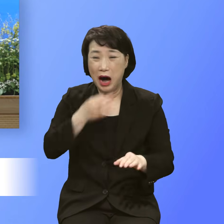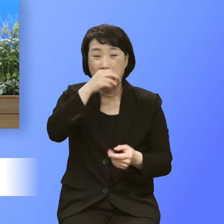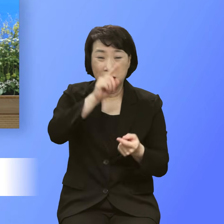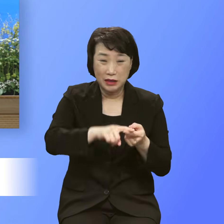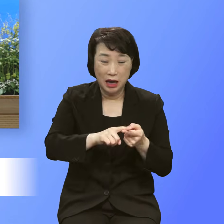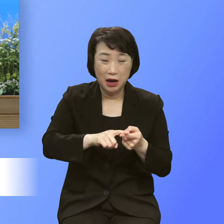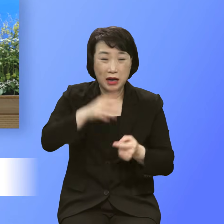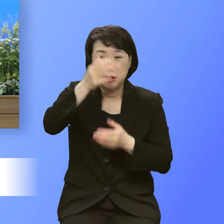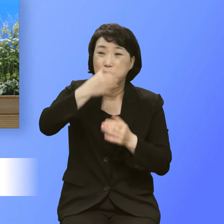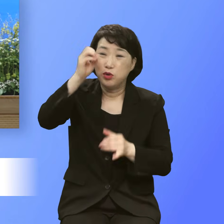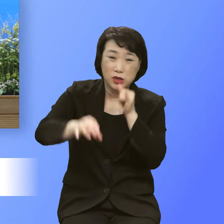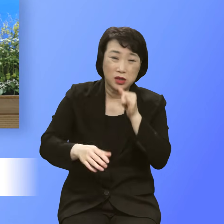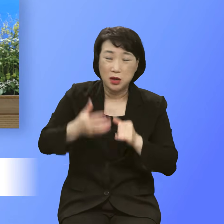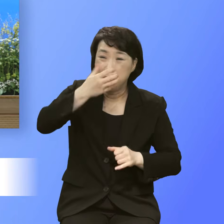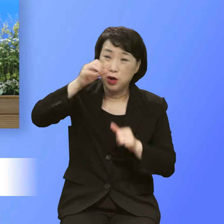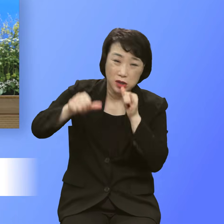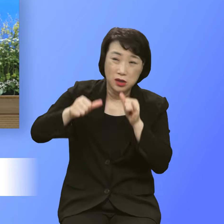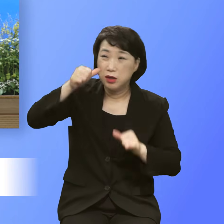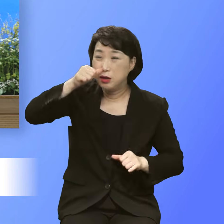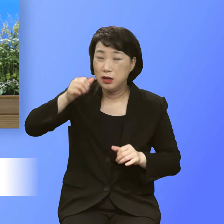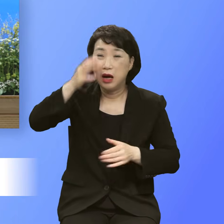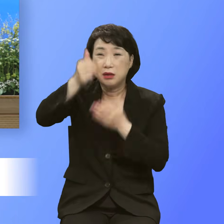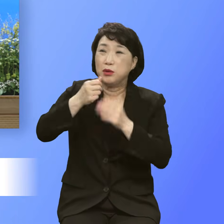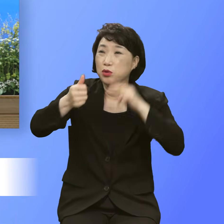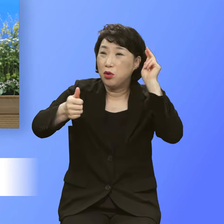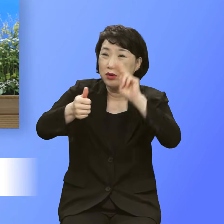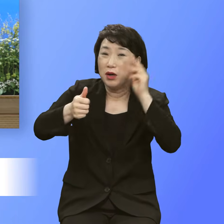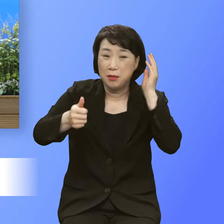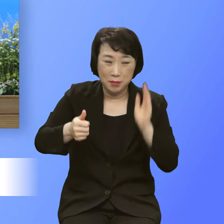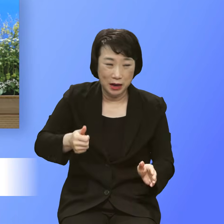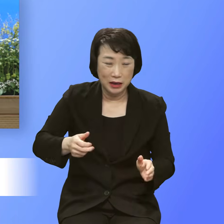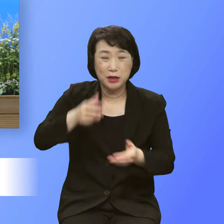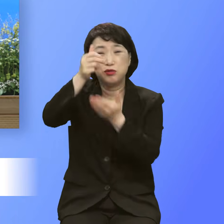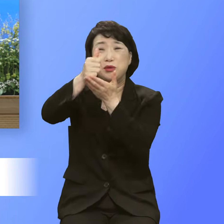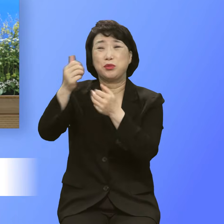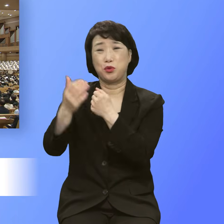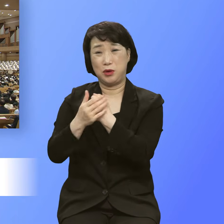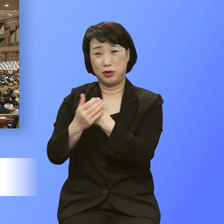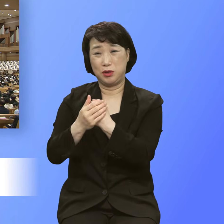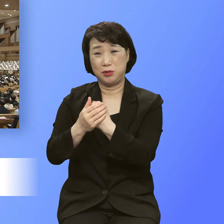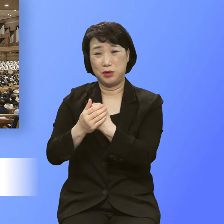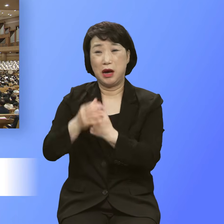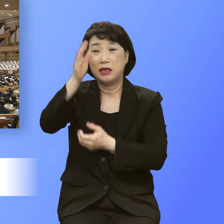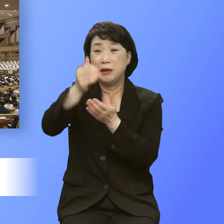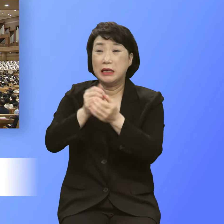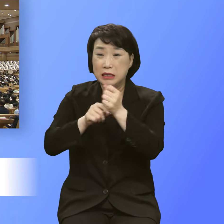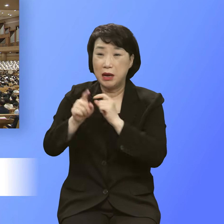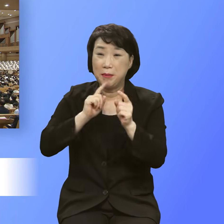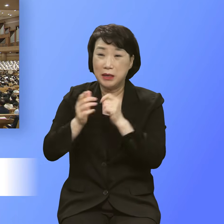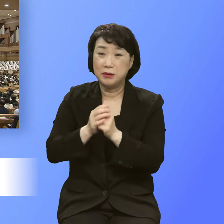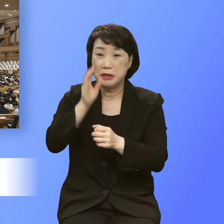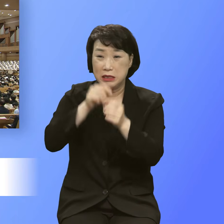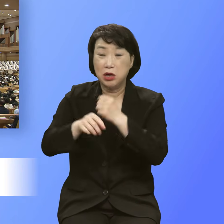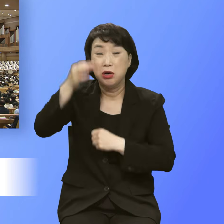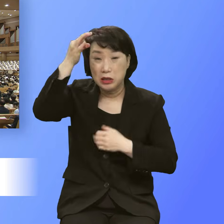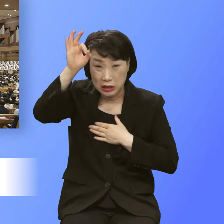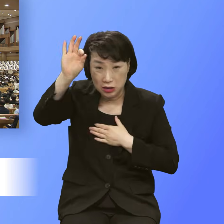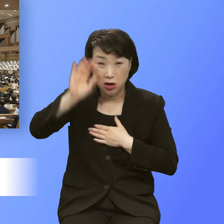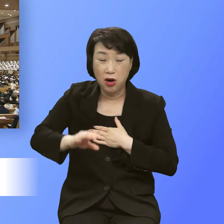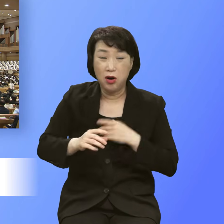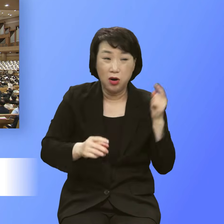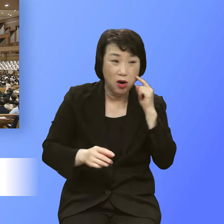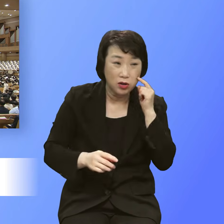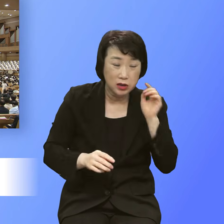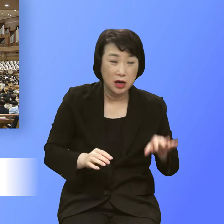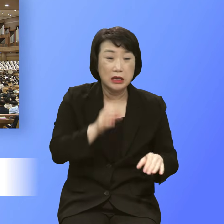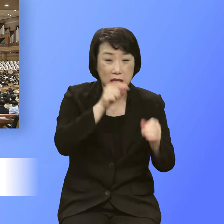정욕대로 하나님을 무시하고 멸시하는 하나님을 도전하는 자가 되지 않도록 주님 역사하여 주시사 하나님의 진리의 말씀을 진리로 인정하며